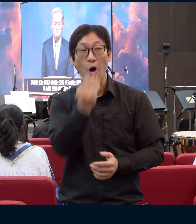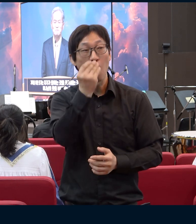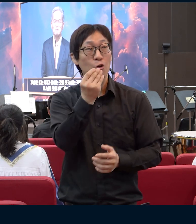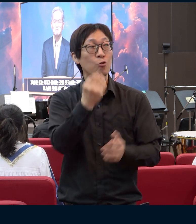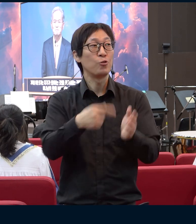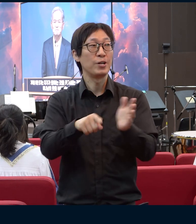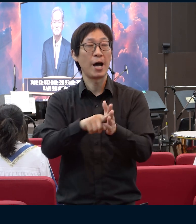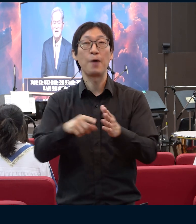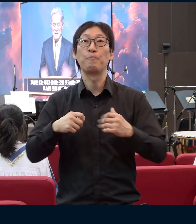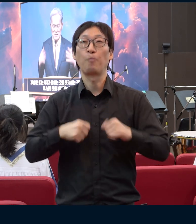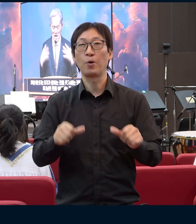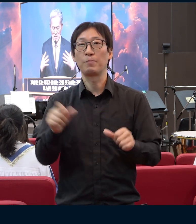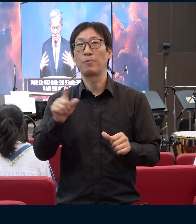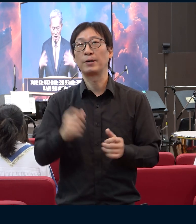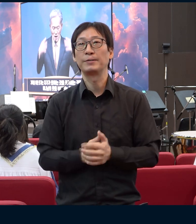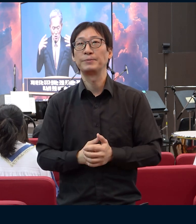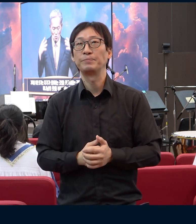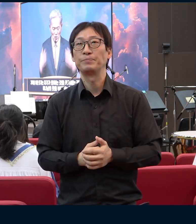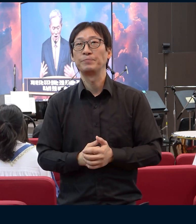위한 포기는